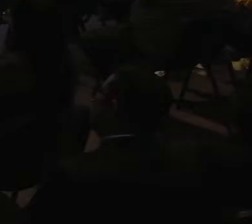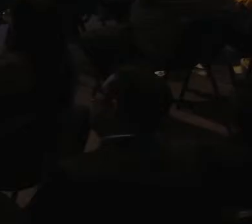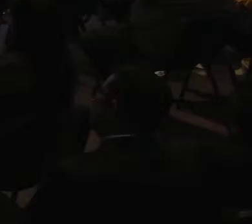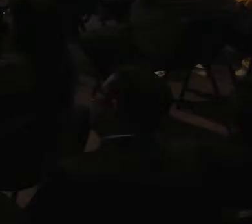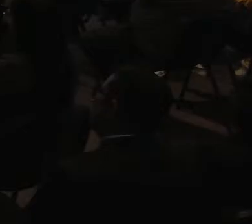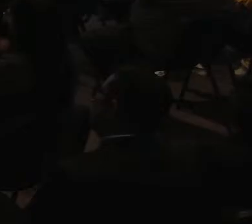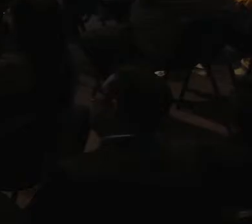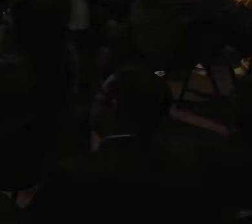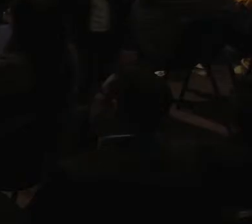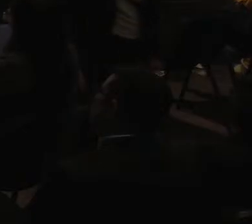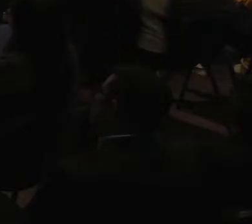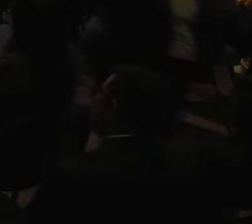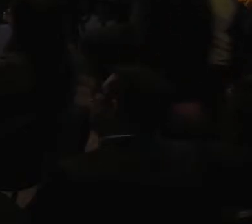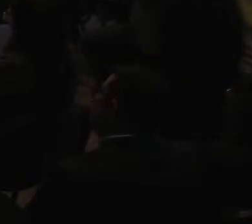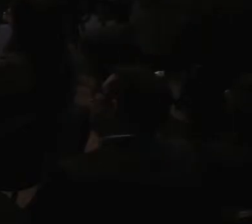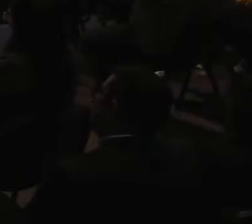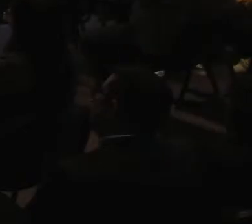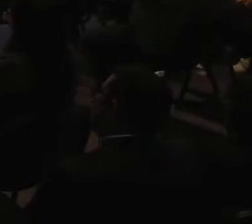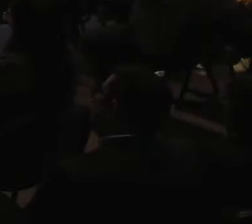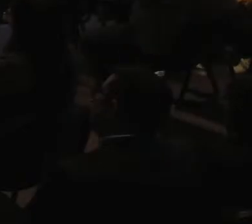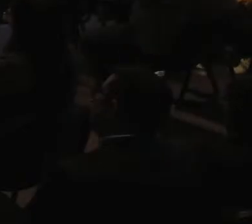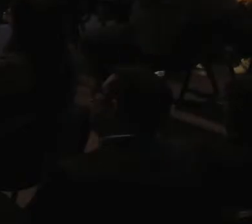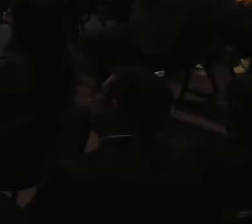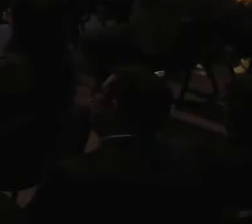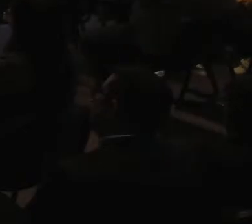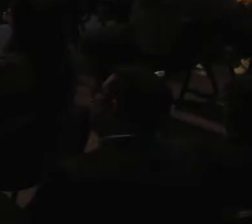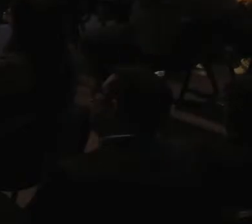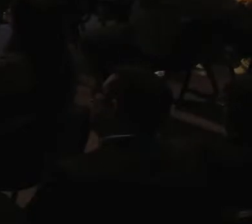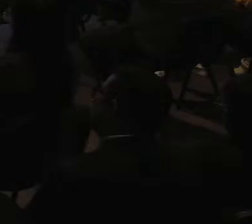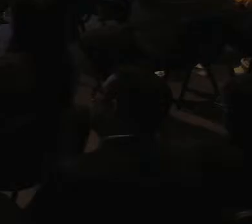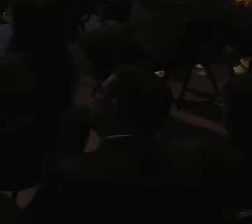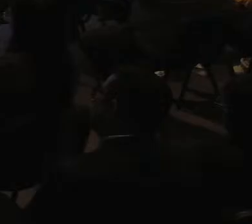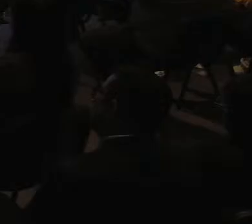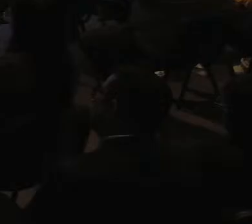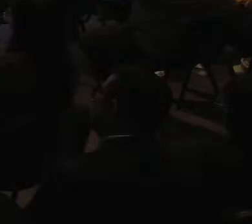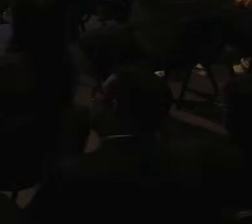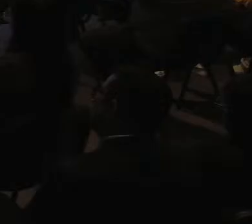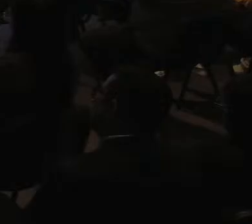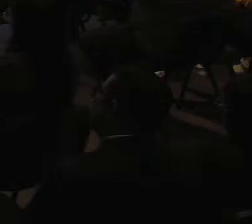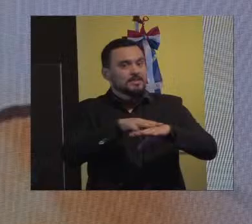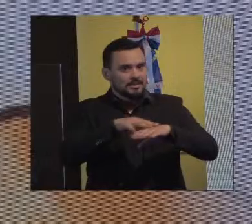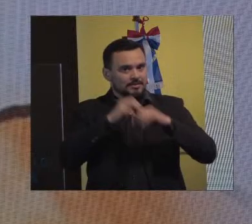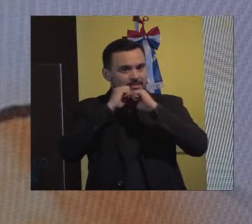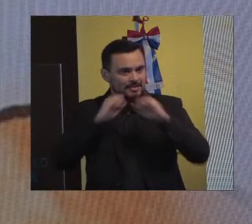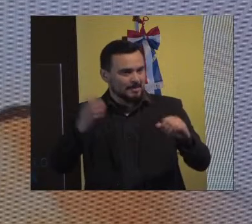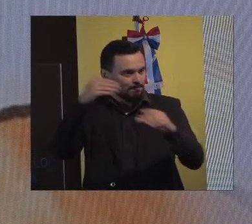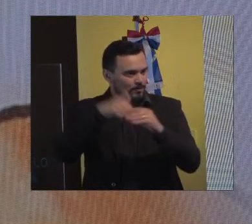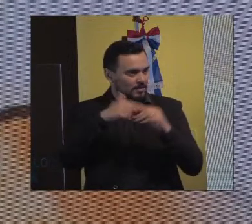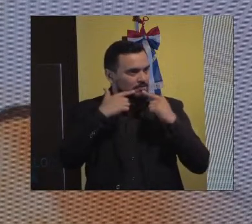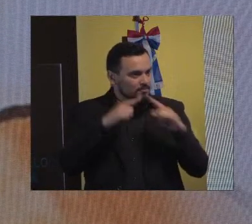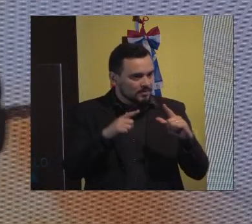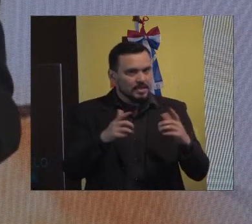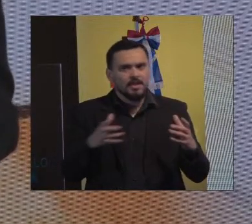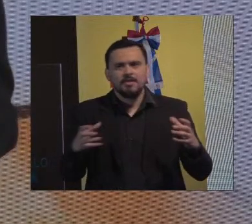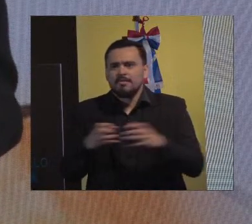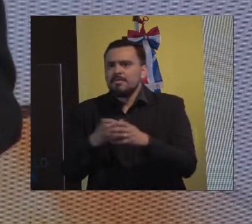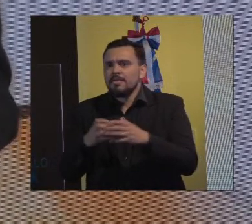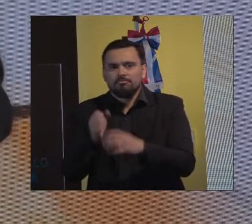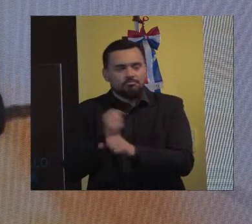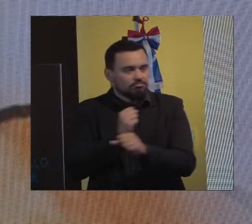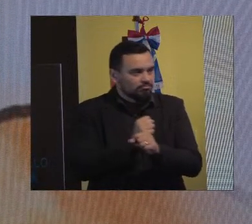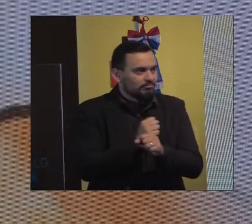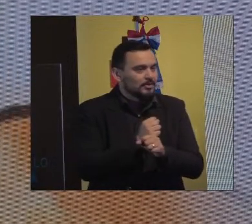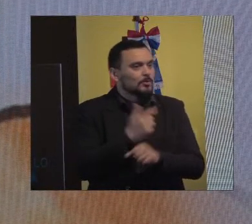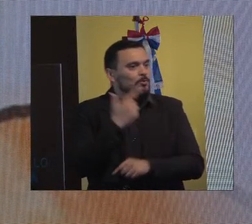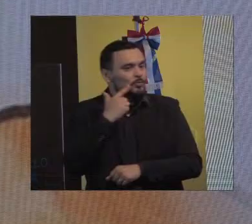Querido Javier, ministro, secretario de Políticas Lingüísticas, a todo tu equipo, Luis